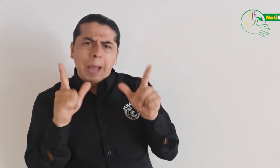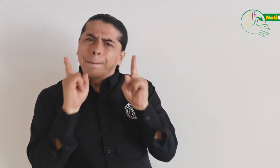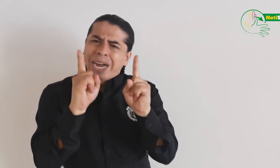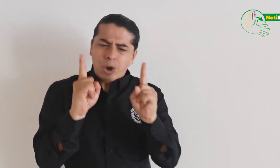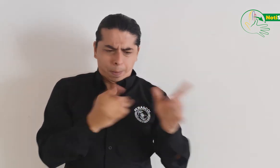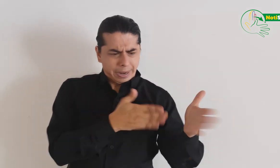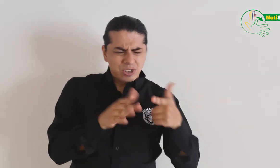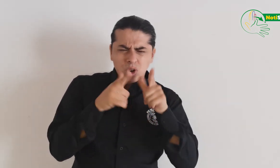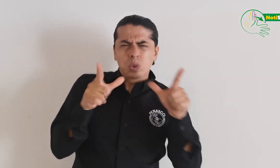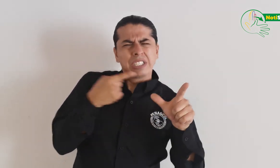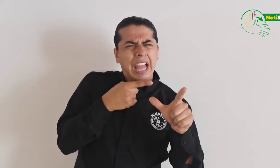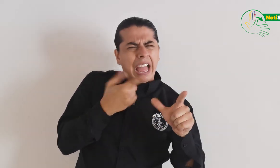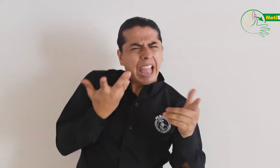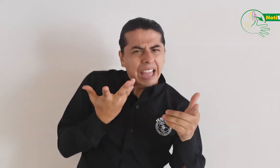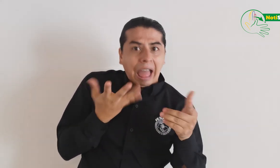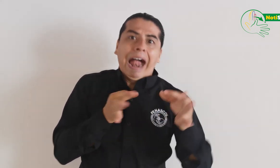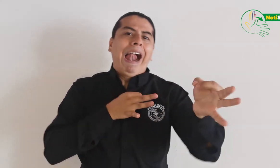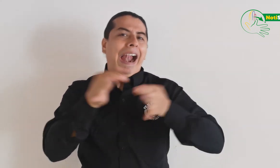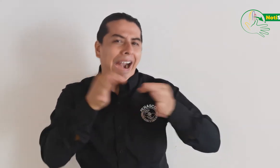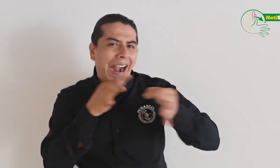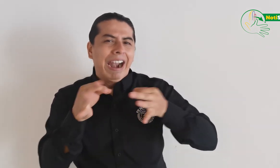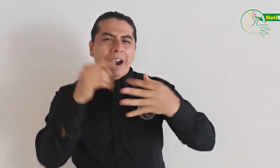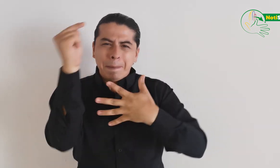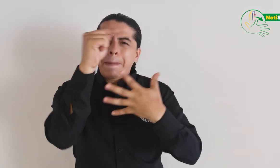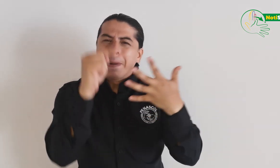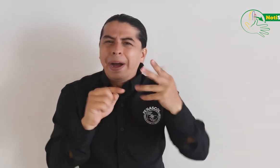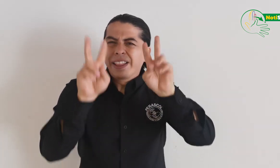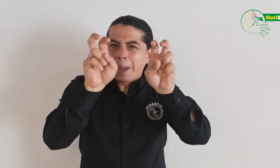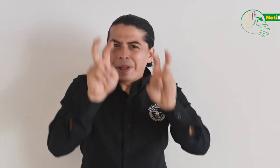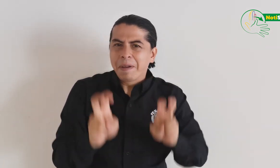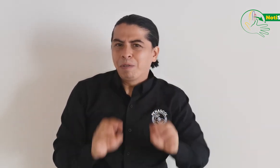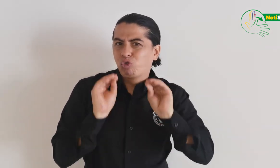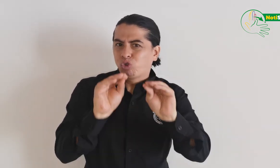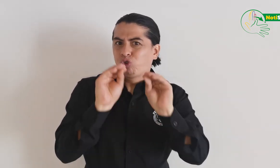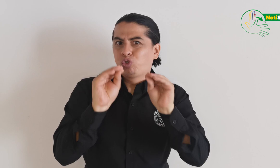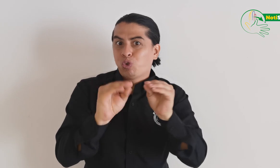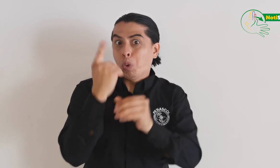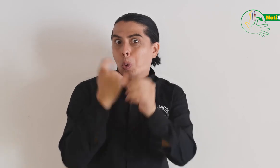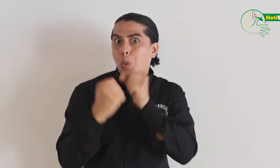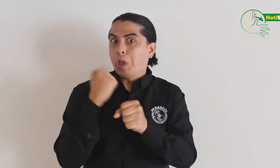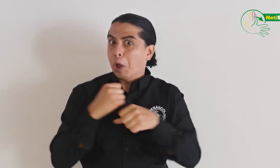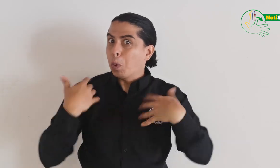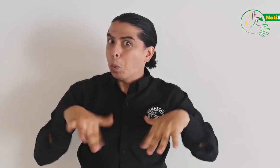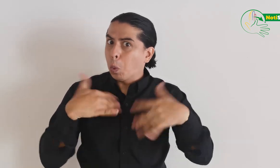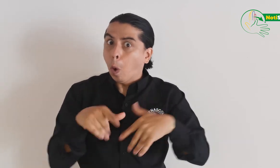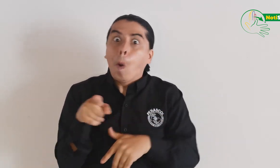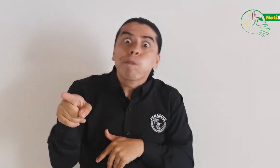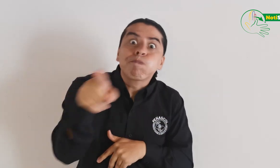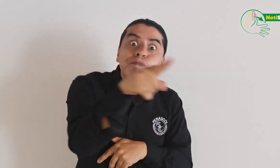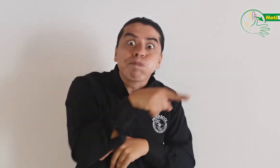planeación lingüística, pero también el concepto directo de lo que es la planeación lingüística. Todos esos temas se realizaron el año